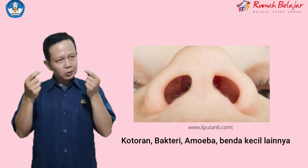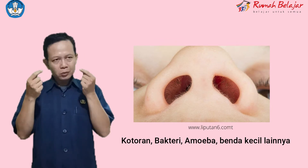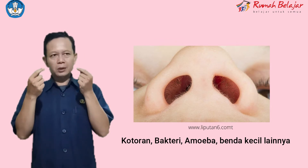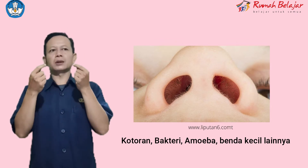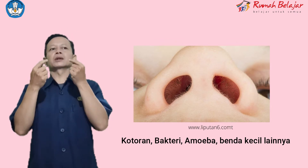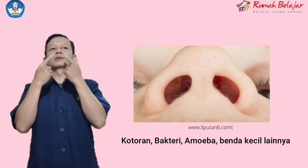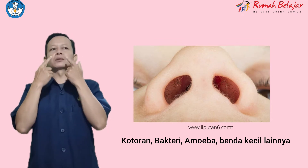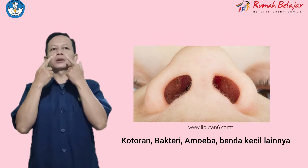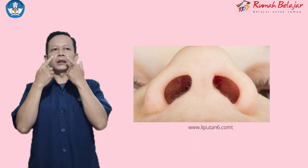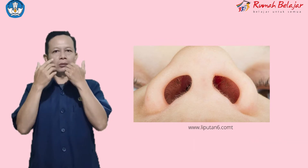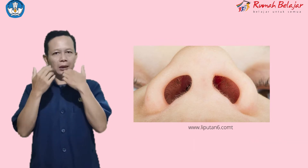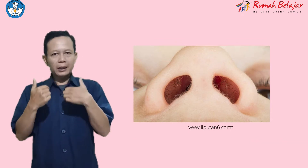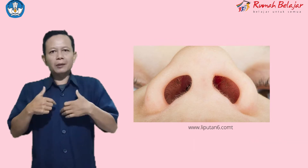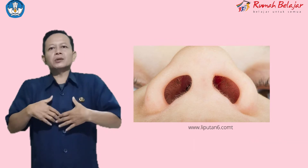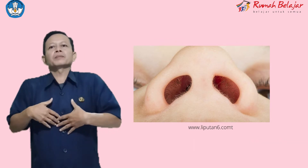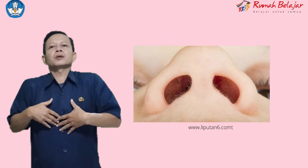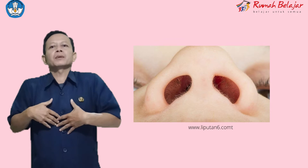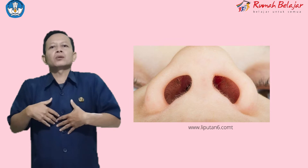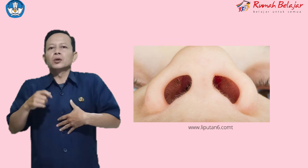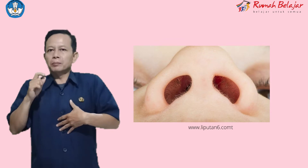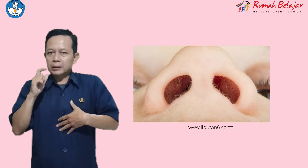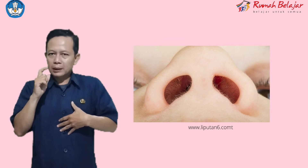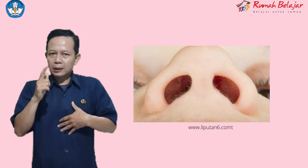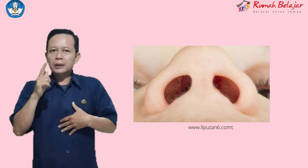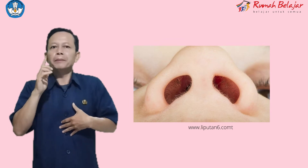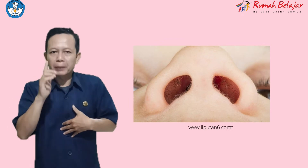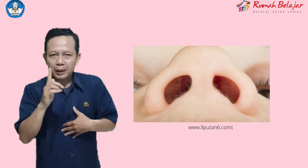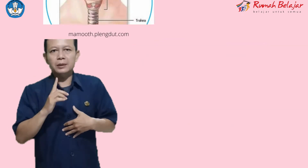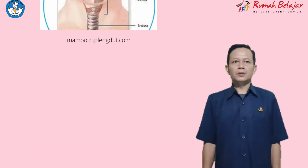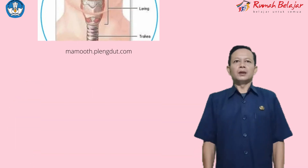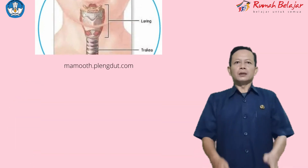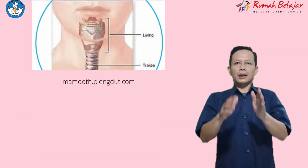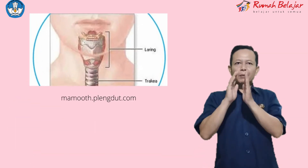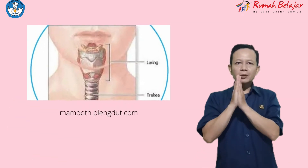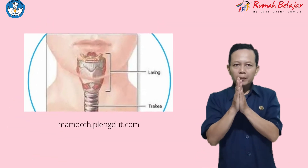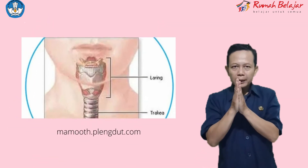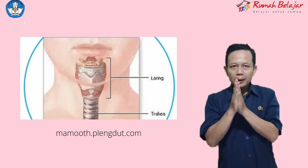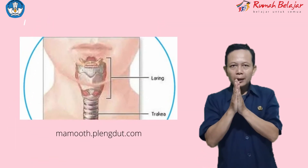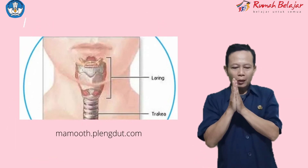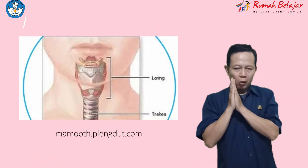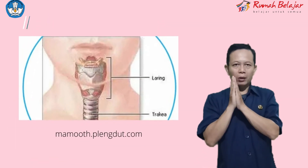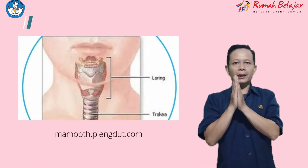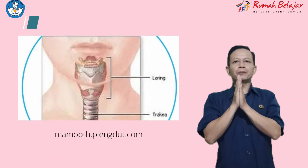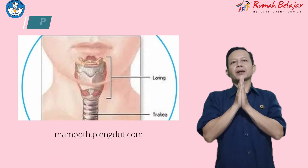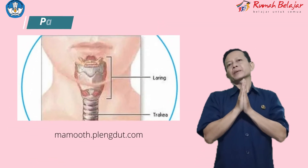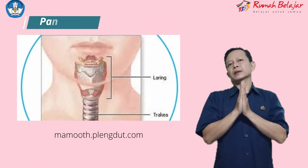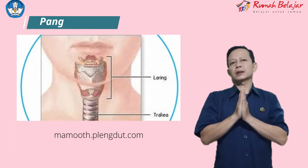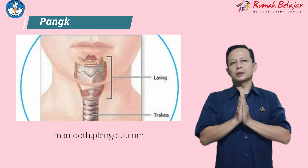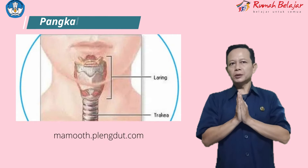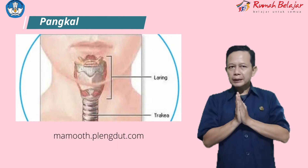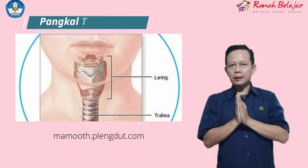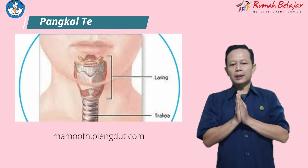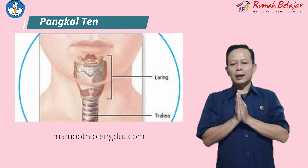yang masuk ke hidung, sehingga udara yang masuk ke paru-paru menjadi bersih. Sahabat rumah belajar, organ